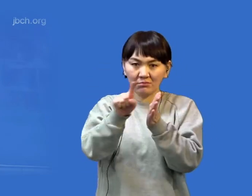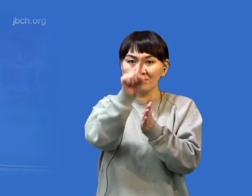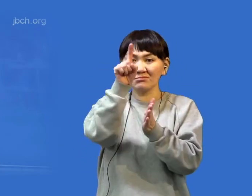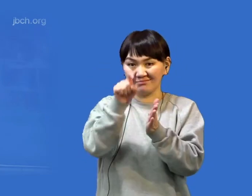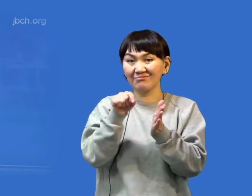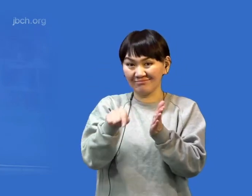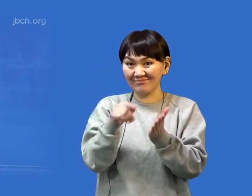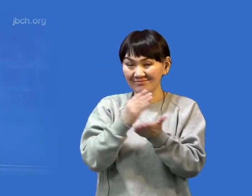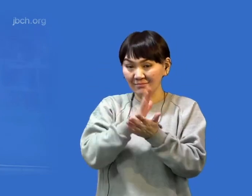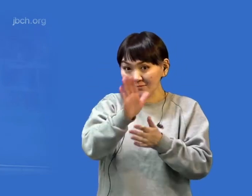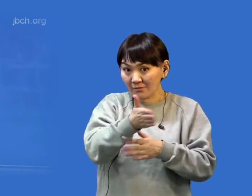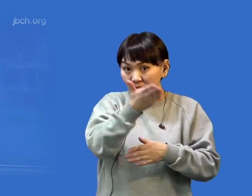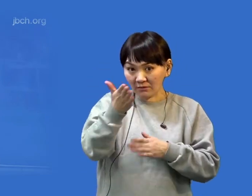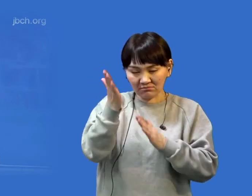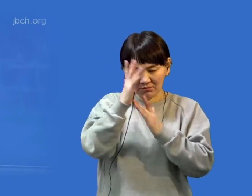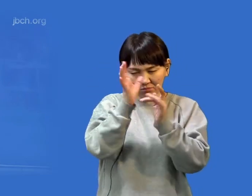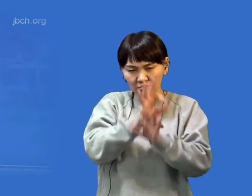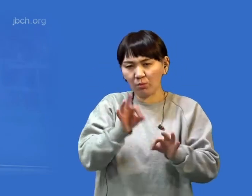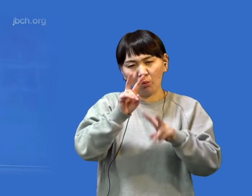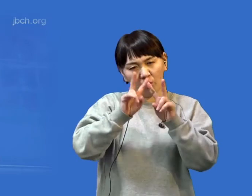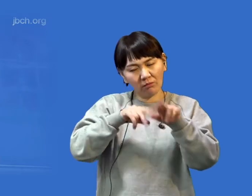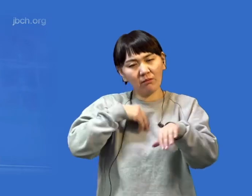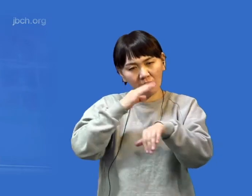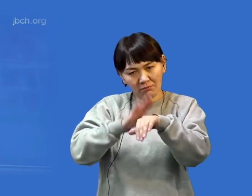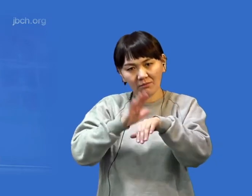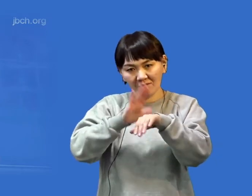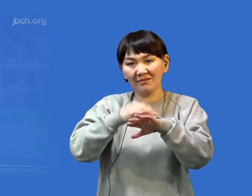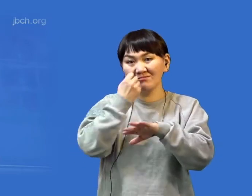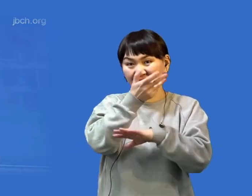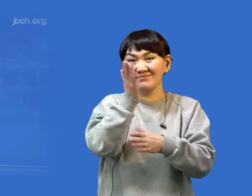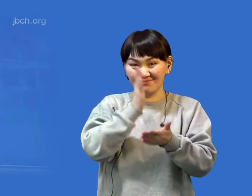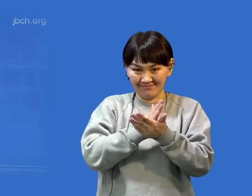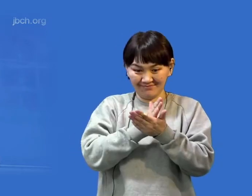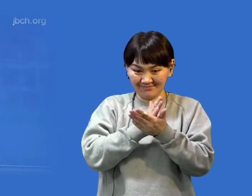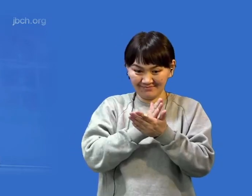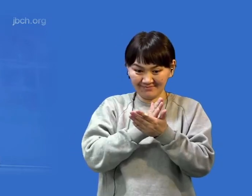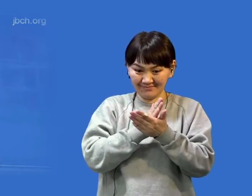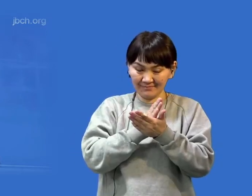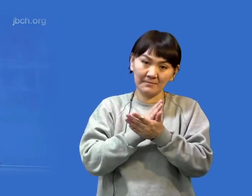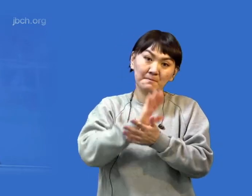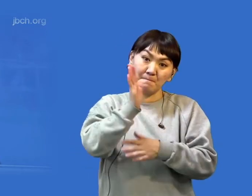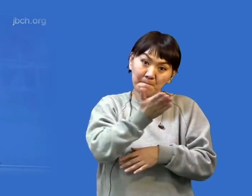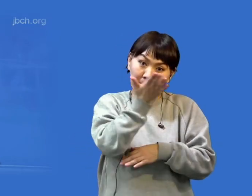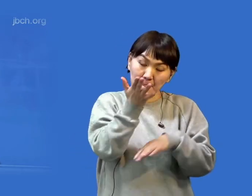Тийм учраас та бүхэн тасралтгүй хэлж байна. Магадгүй та бүхэн жигсэн